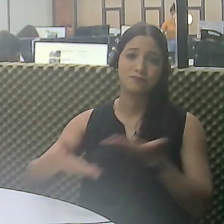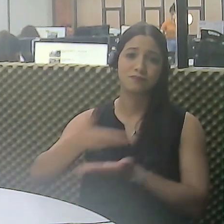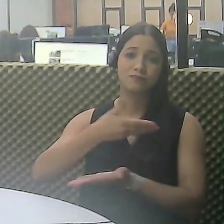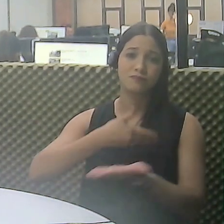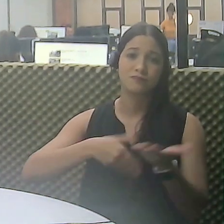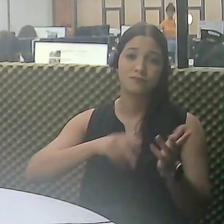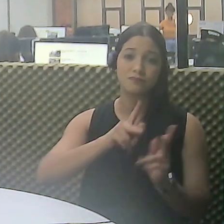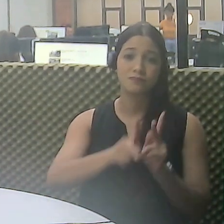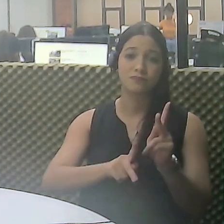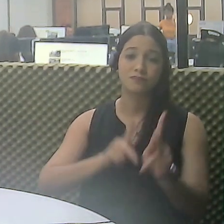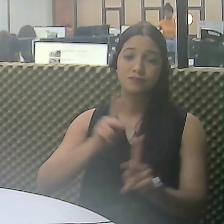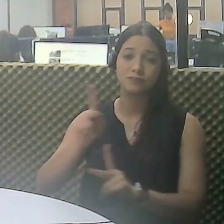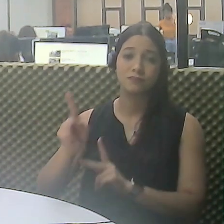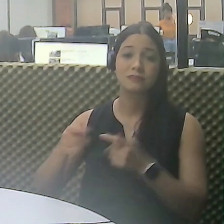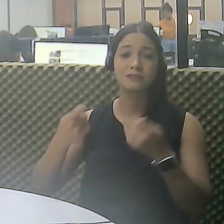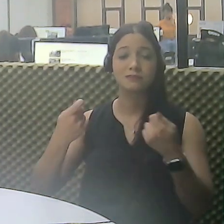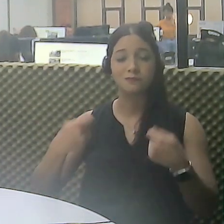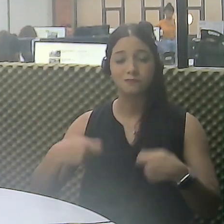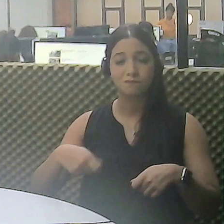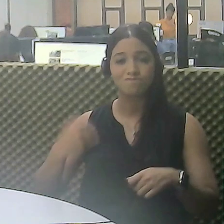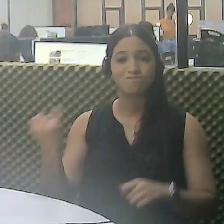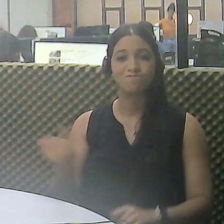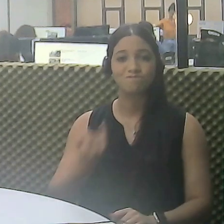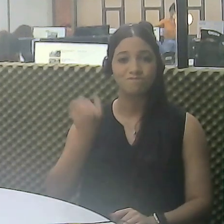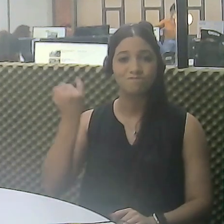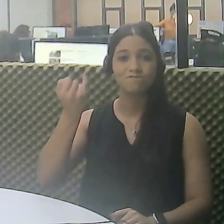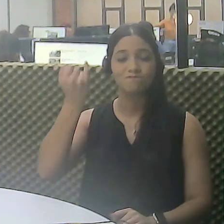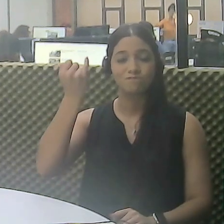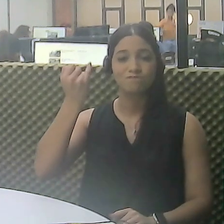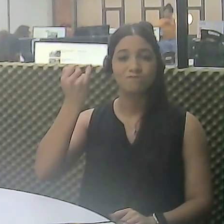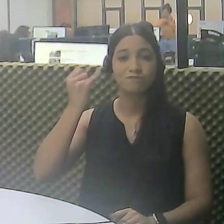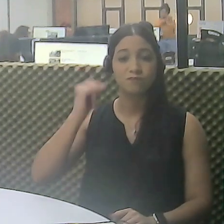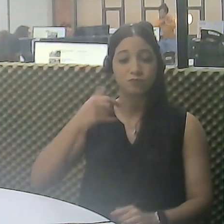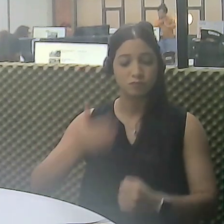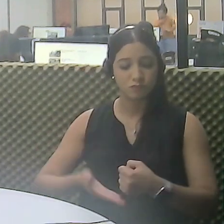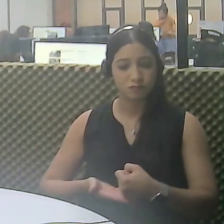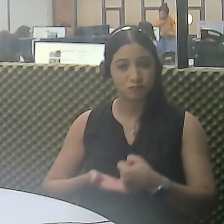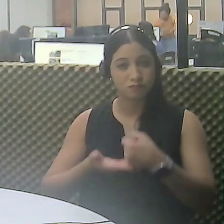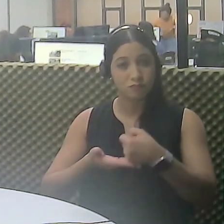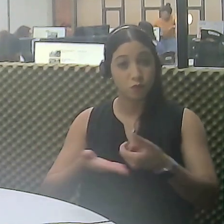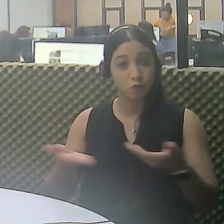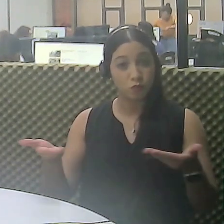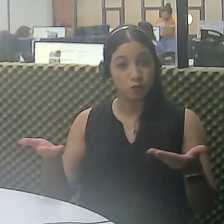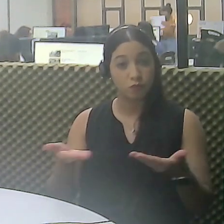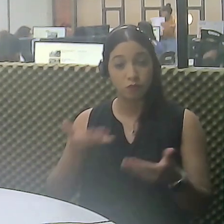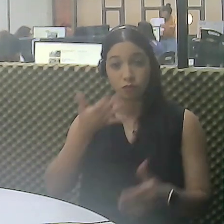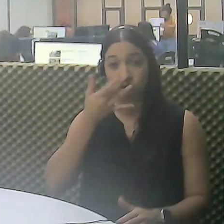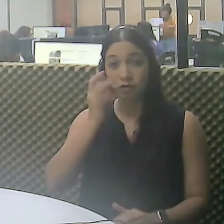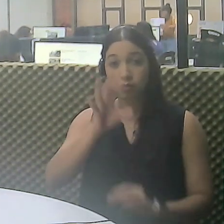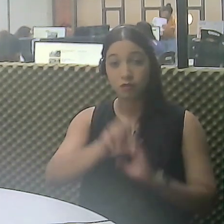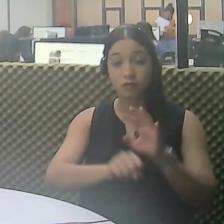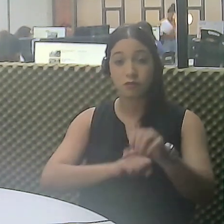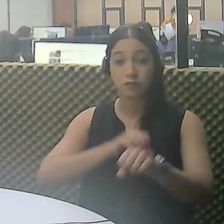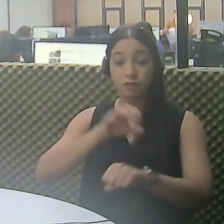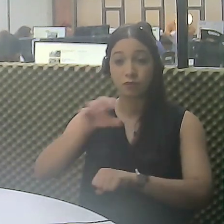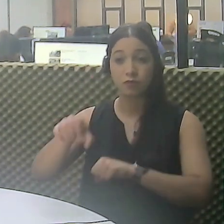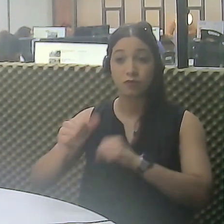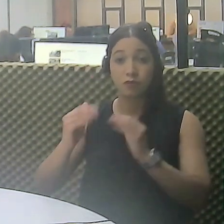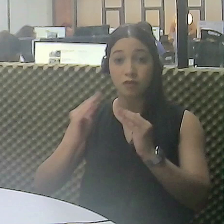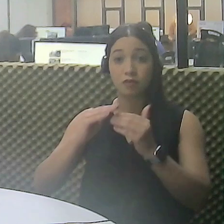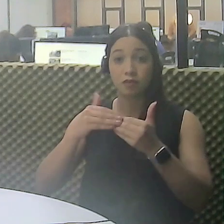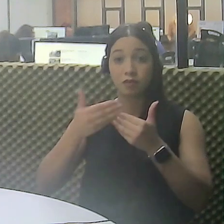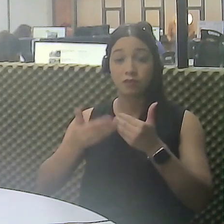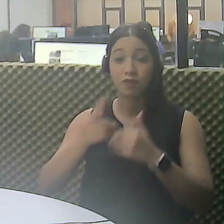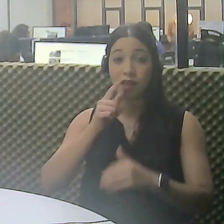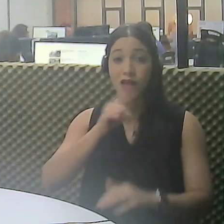a população. Nós precisamos, com todo esse aparato que temos aqui hoje, fazer a retirada dos objetos que estão no quintal